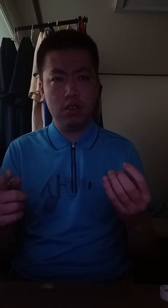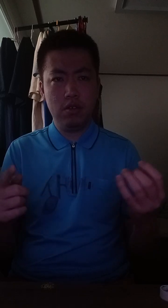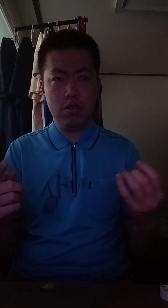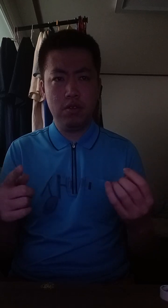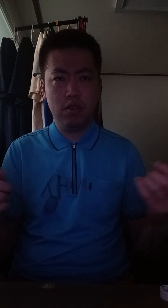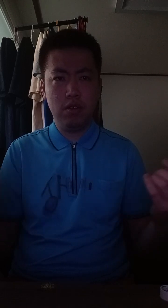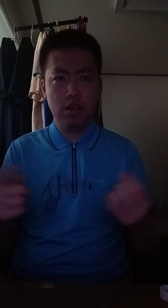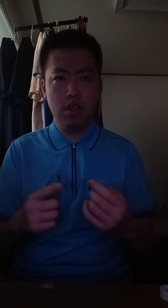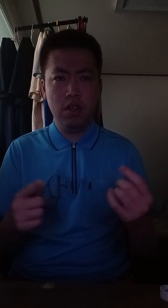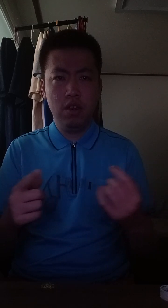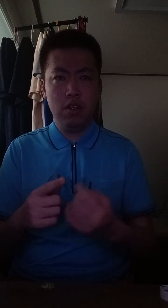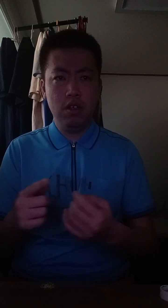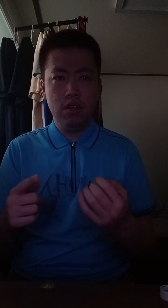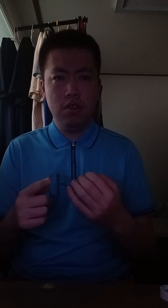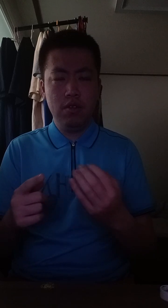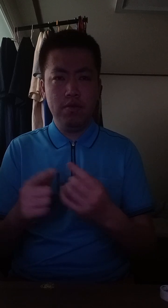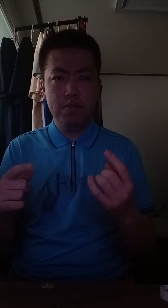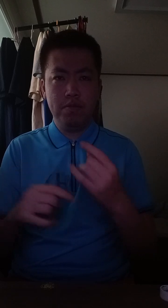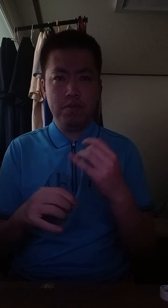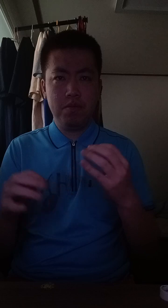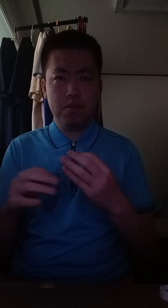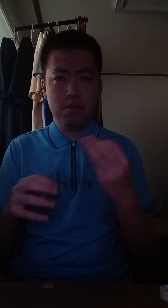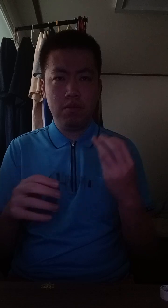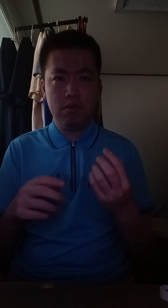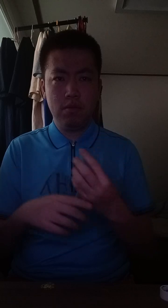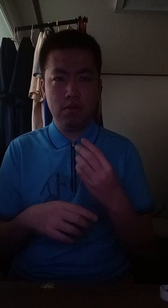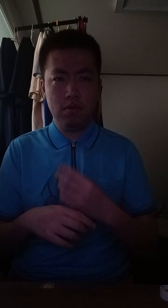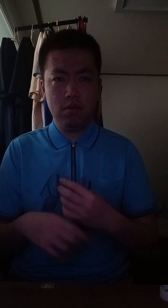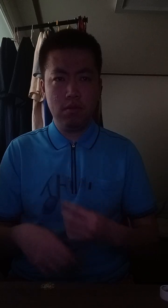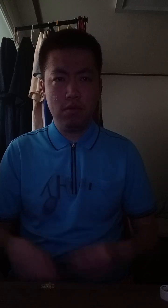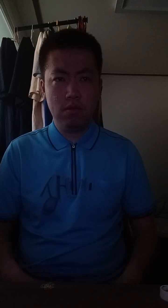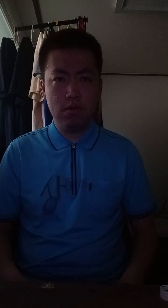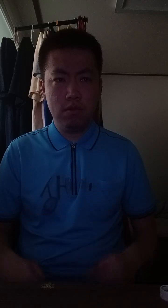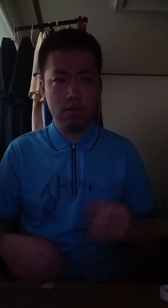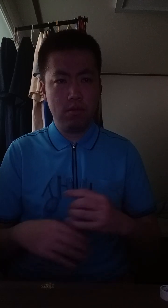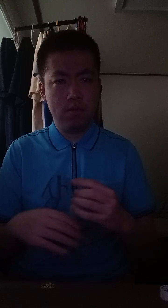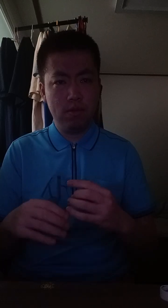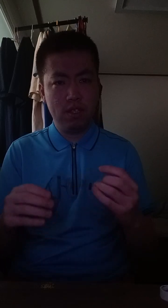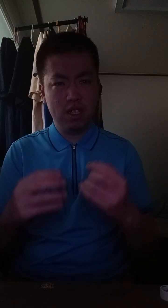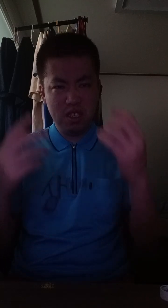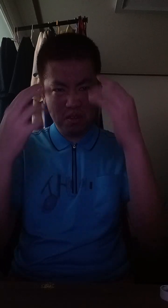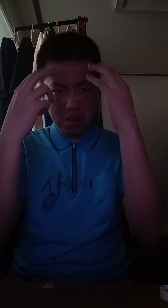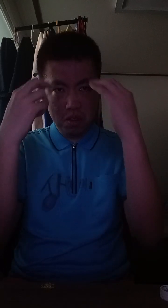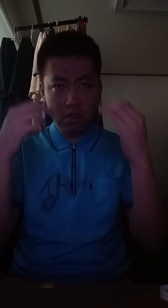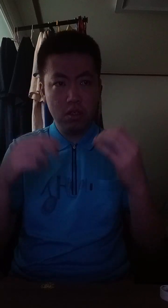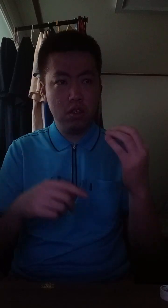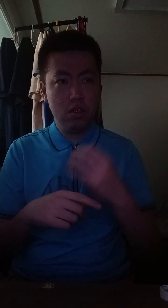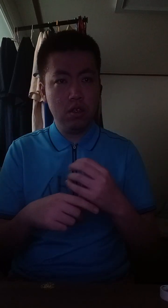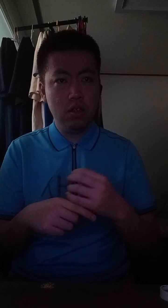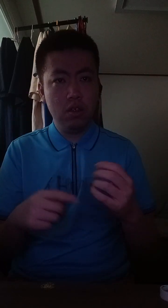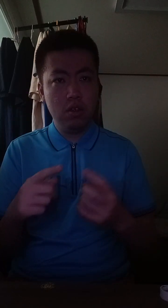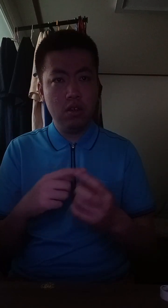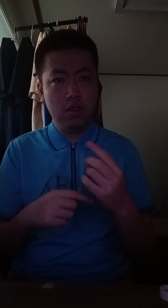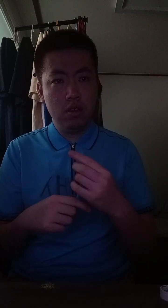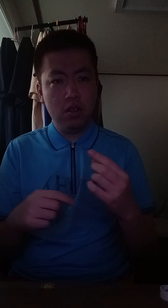아파트에서 전기 공급이 중단됐습니다. 문 열고 들어오자마자 땀이 이렇게 부질부질 나고 지금 뭐 보시다시피